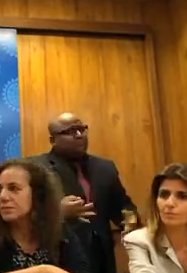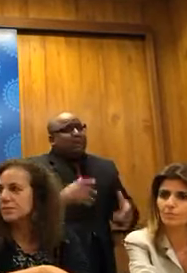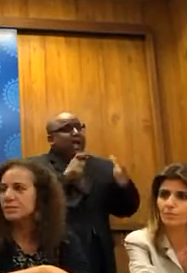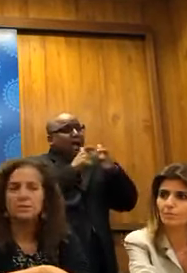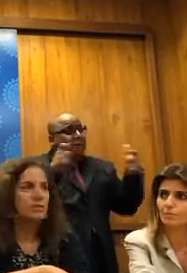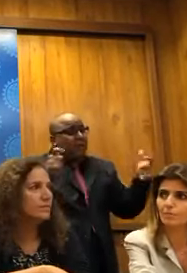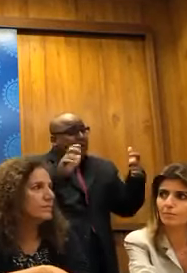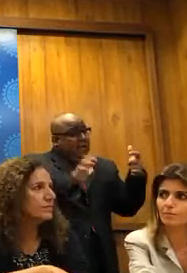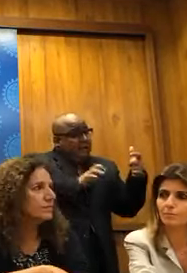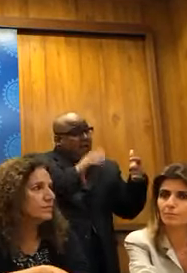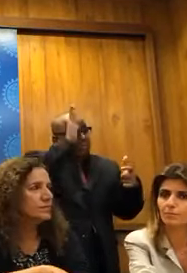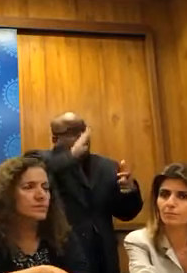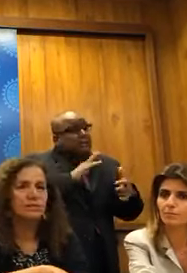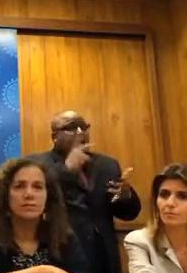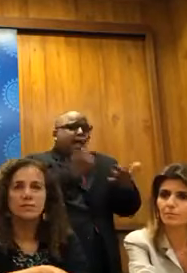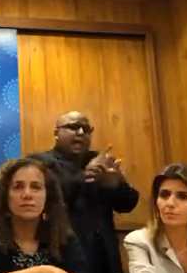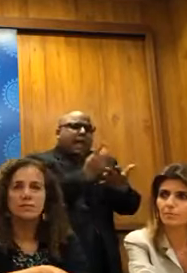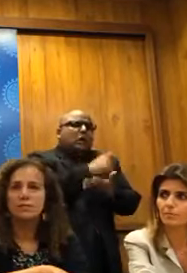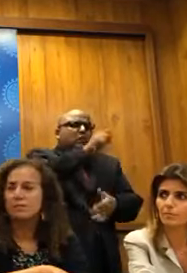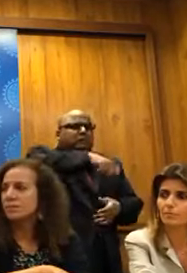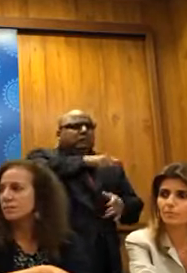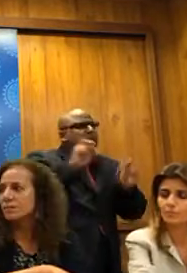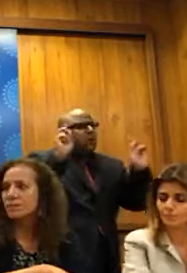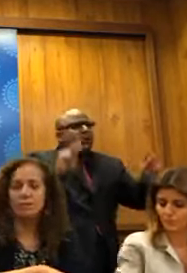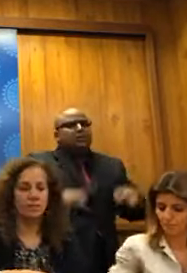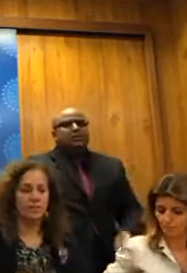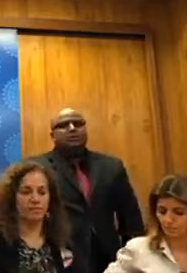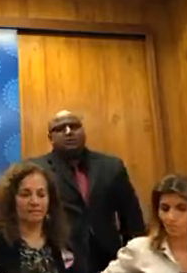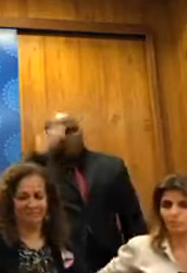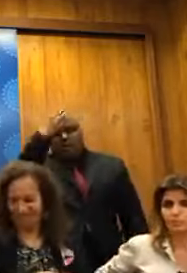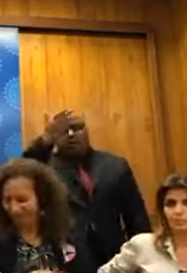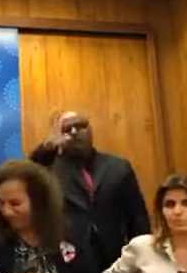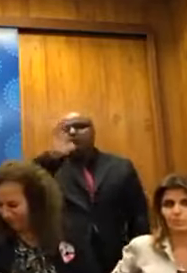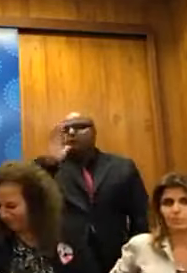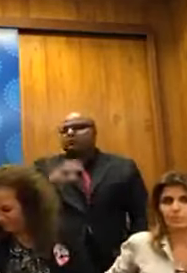elite brasileira está cometendo um erro. Bem? Obrigado. Obrigada, gente.